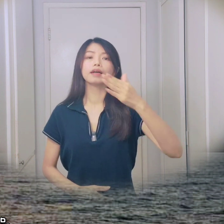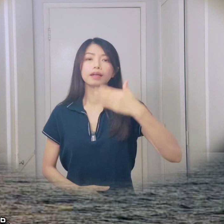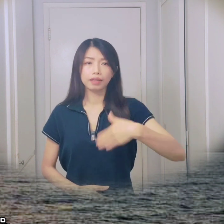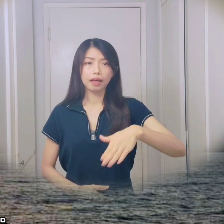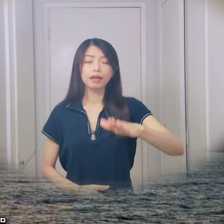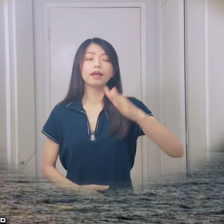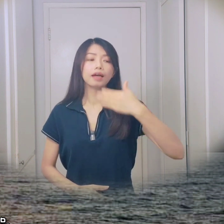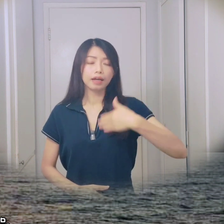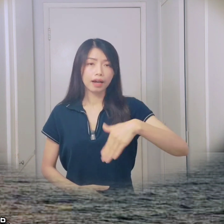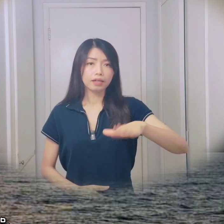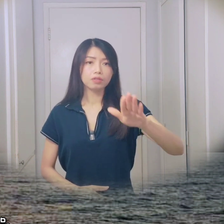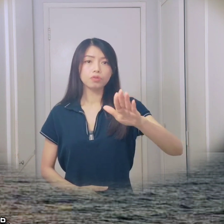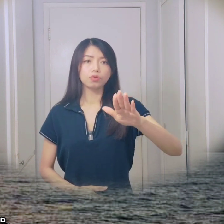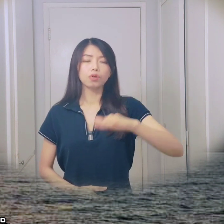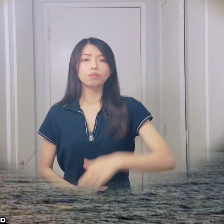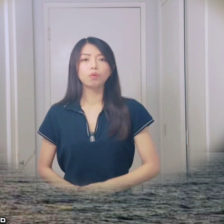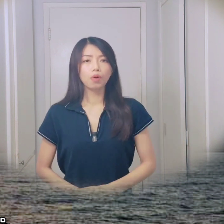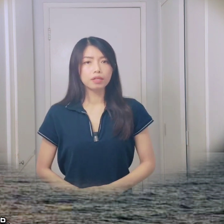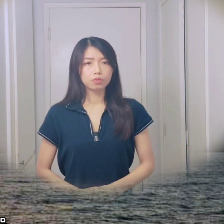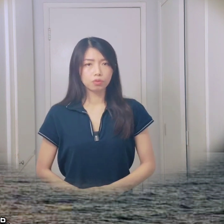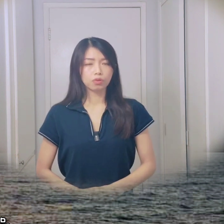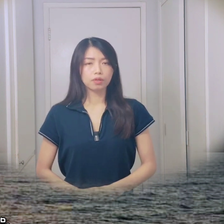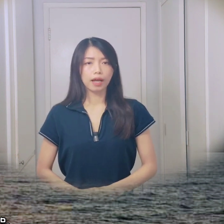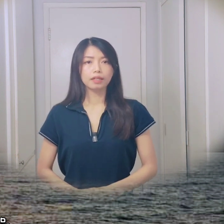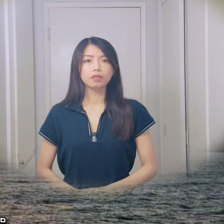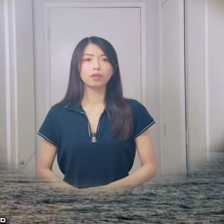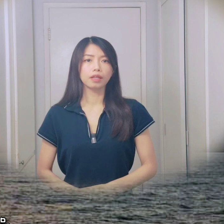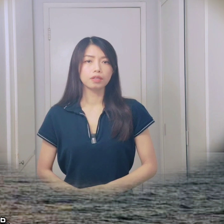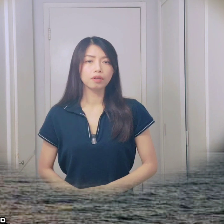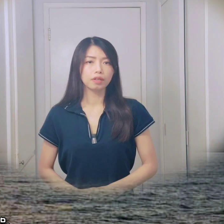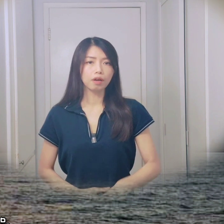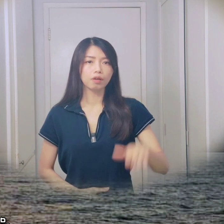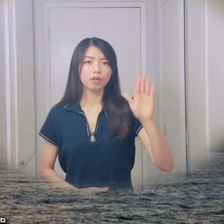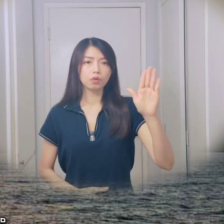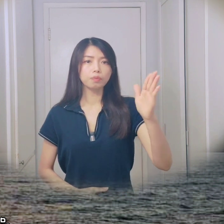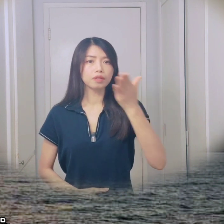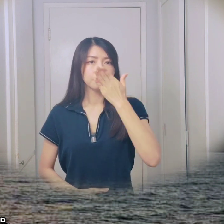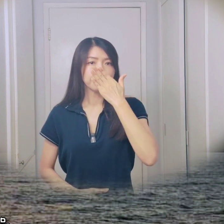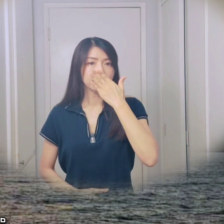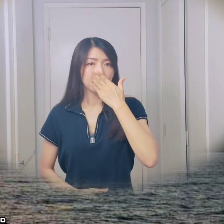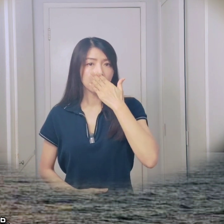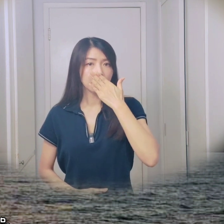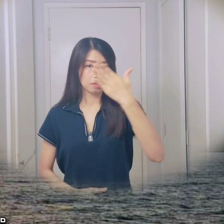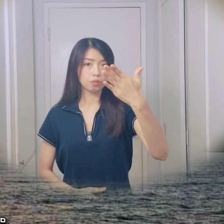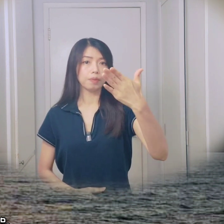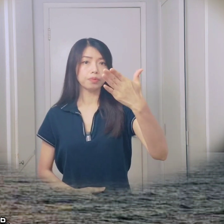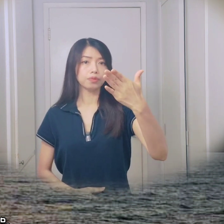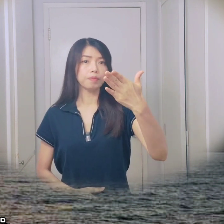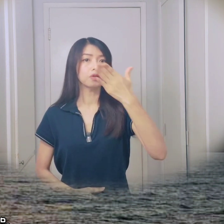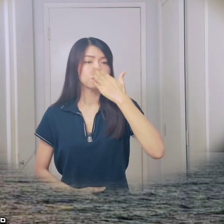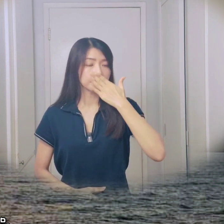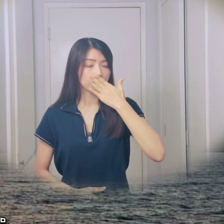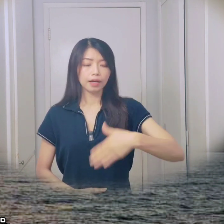가다, 갈 수, 뭐뭐 할 수, 가능성을 나타내는 수어는요, 손 펴서 이 옆에 댔다가 손을